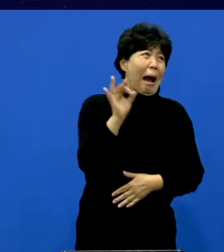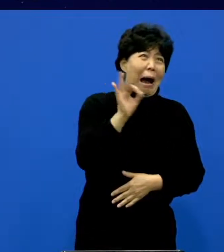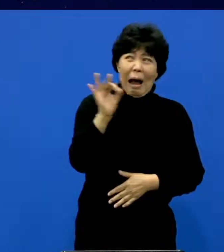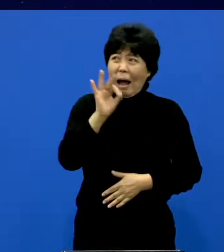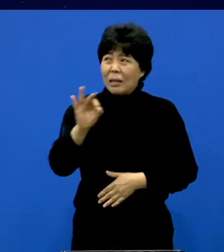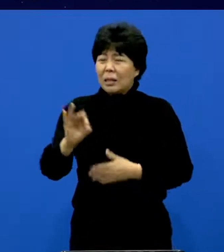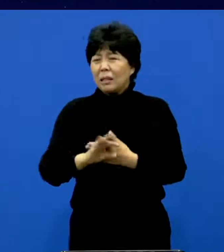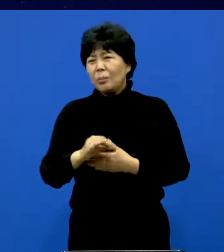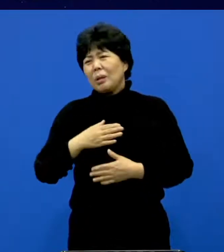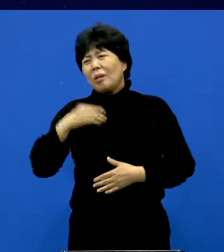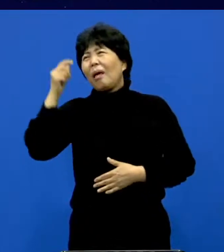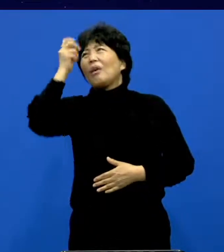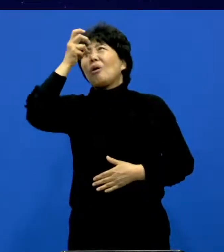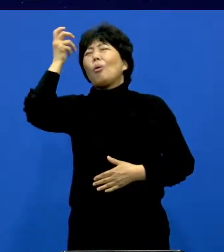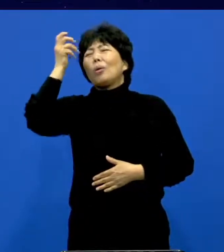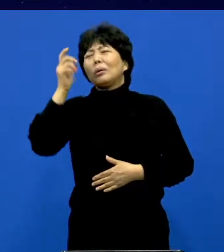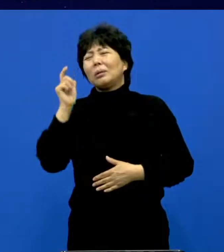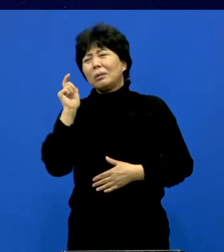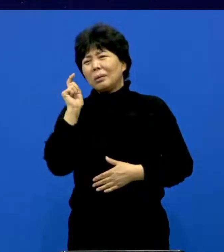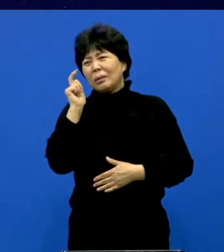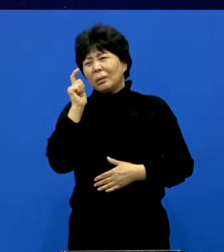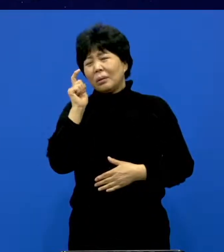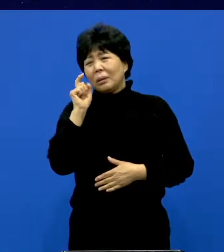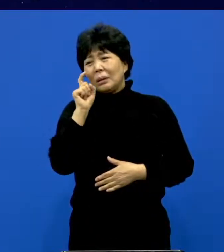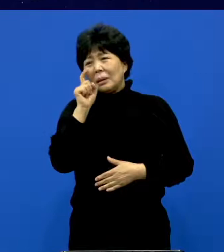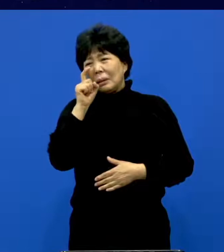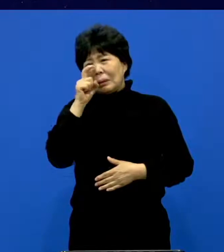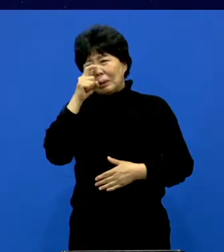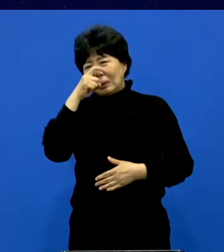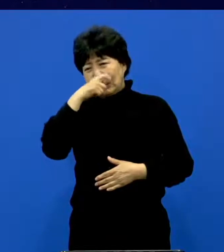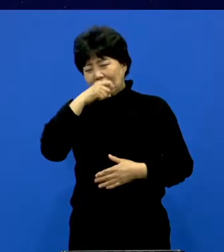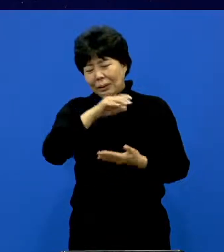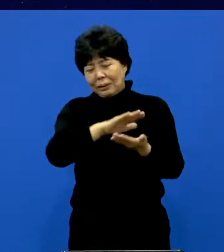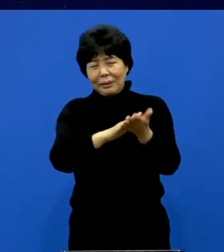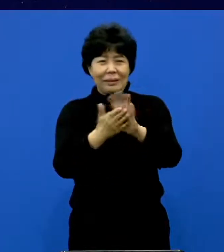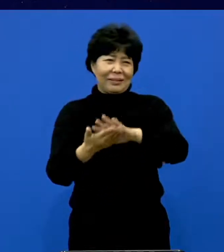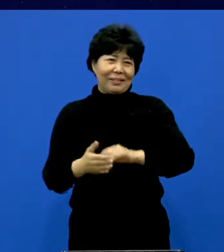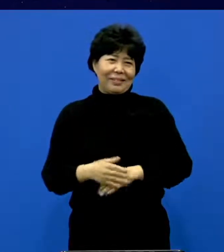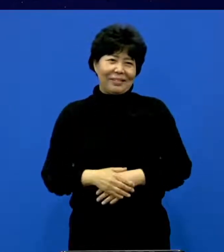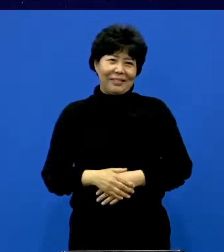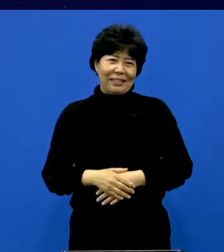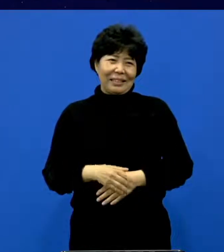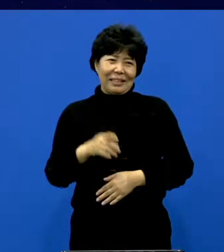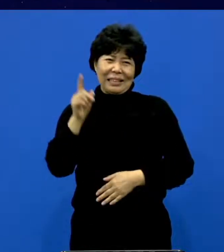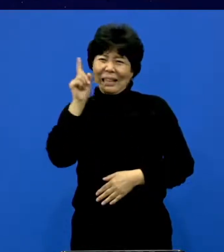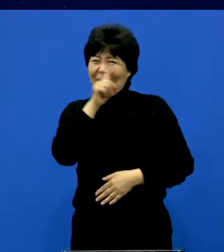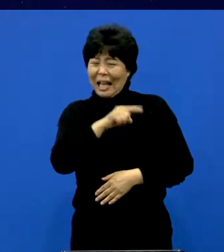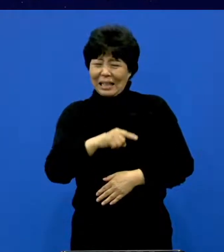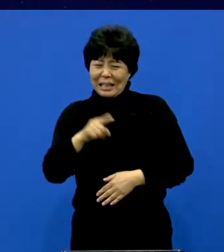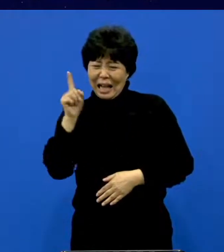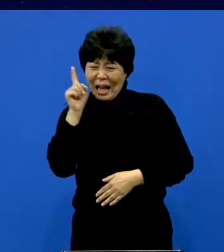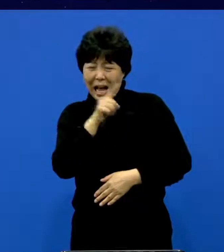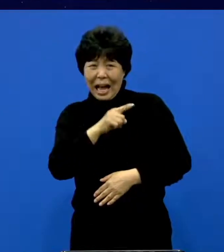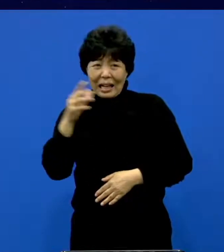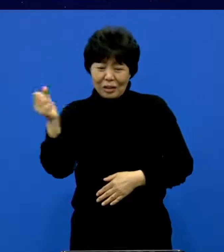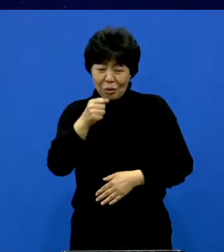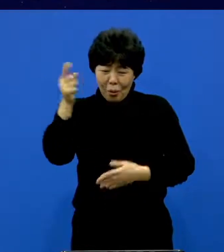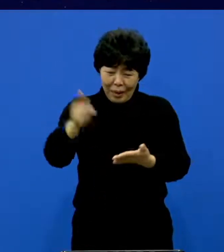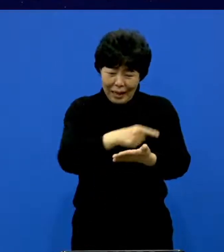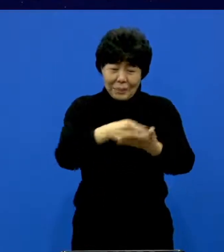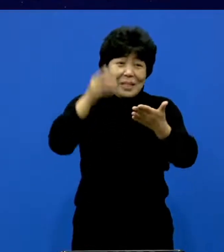영혼이 더러워지는 거예요. 그래서 9절에서 악을 악으로 욕을 욕으로 갚지 말고 도리어 복을